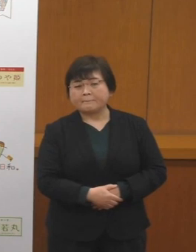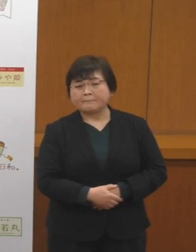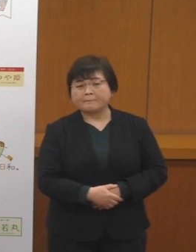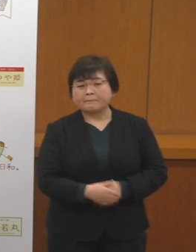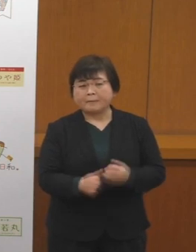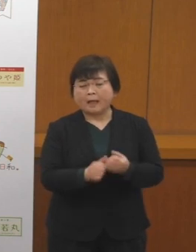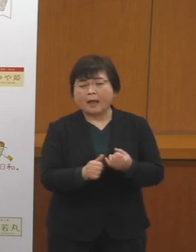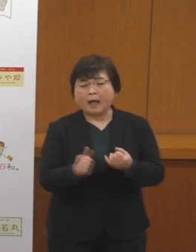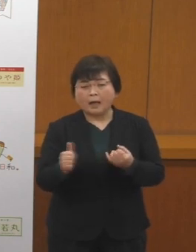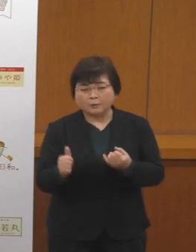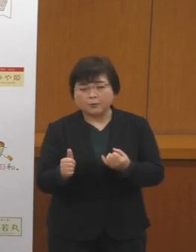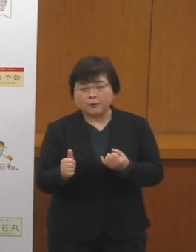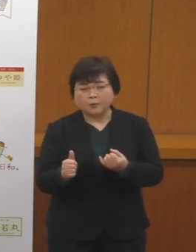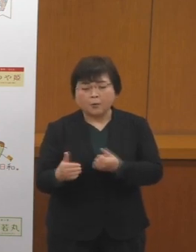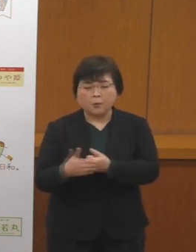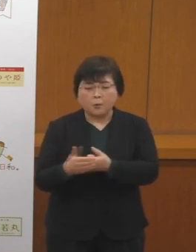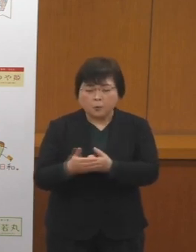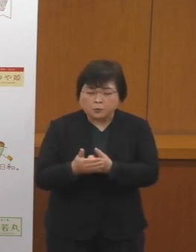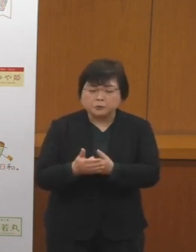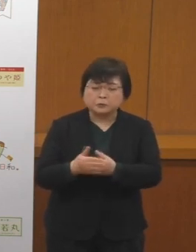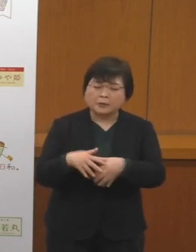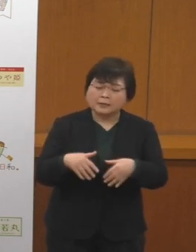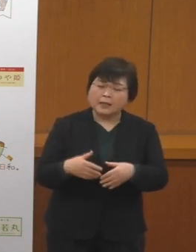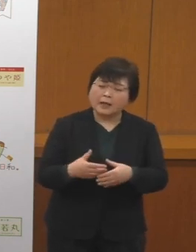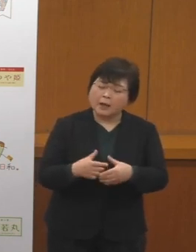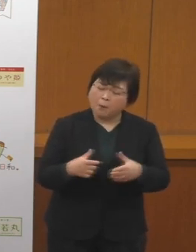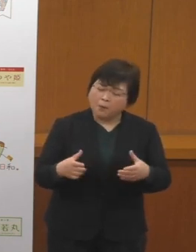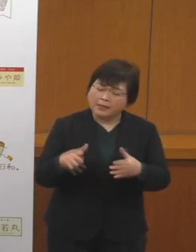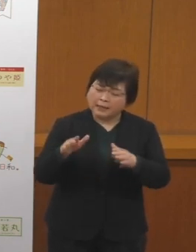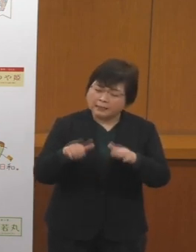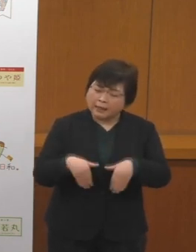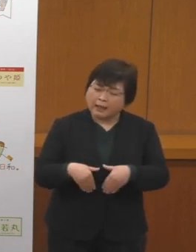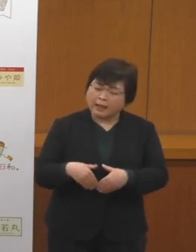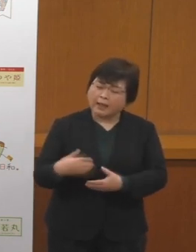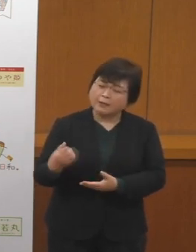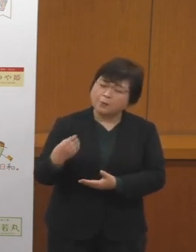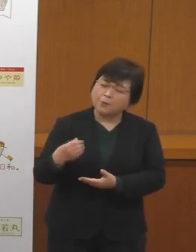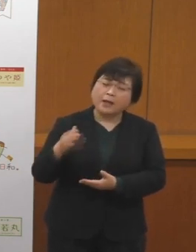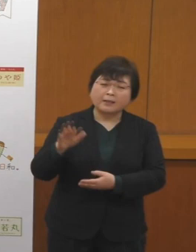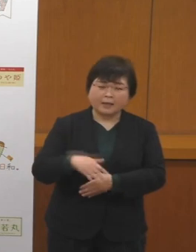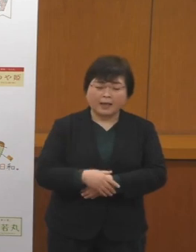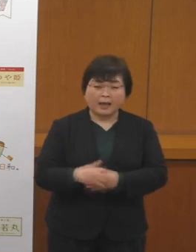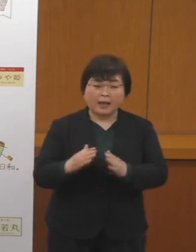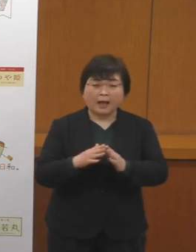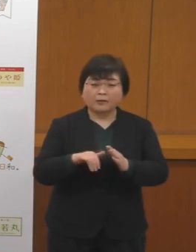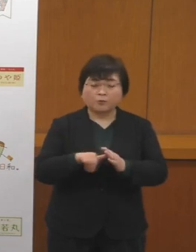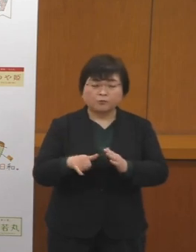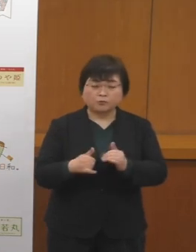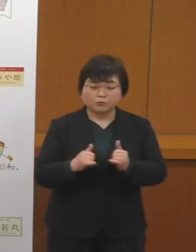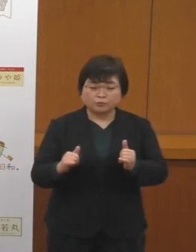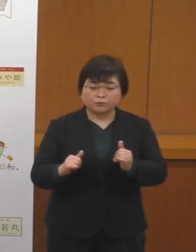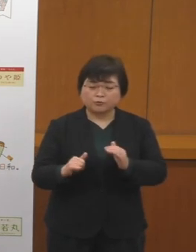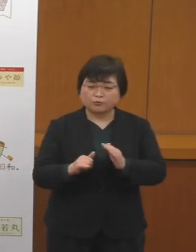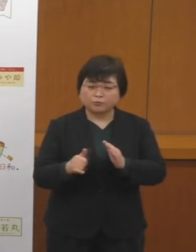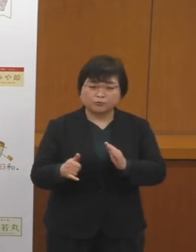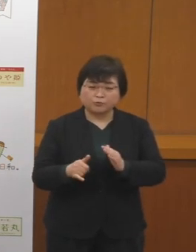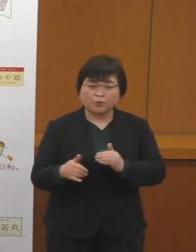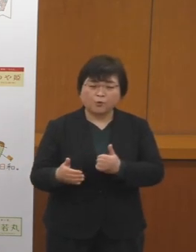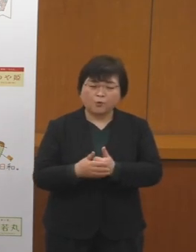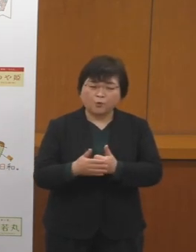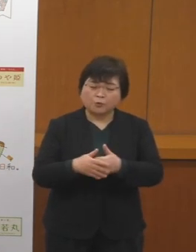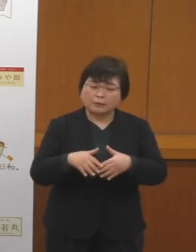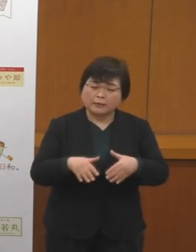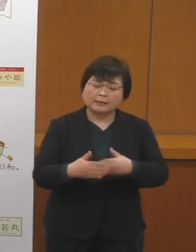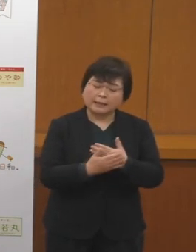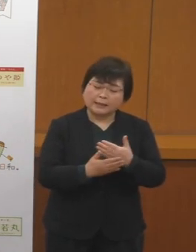伴侶のその協力体制ってのは大きかったっておっしゃっておりました家族の協力体制はとても